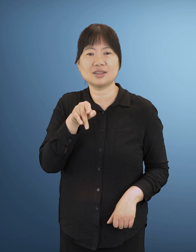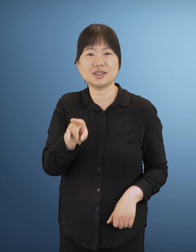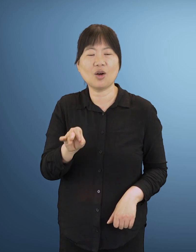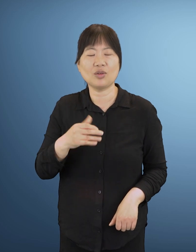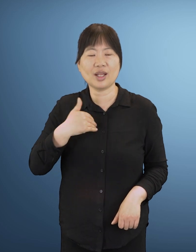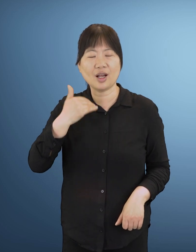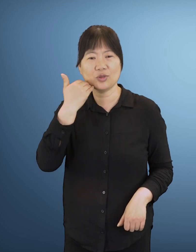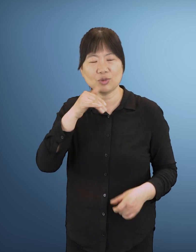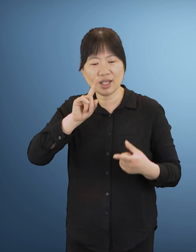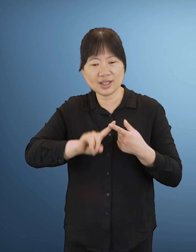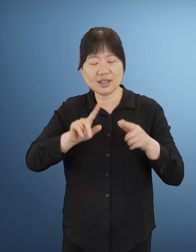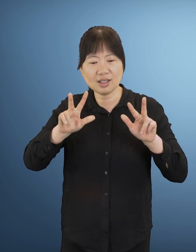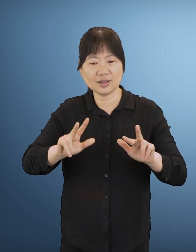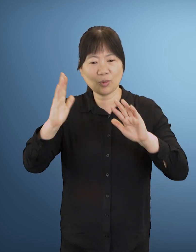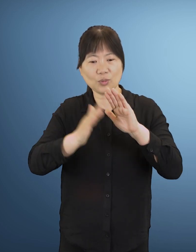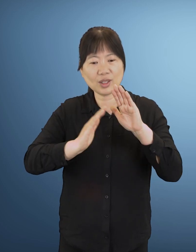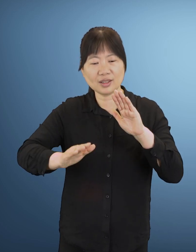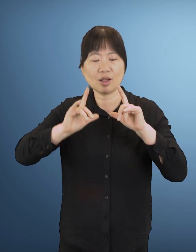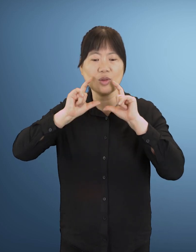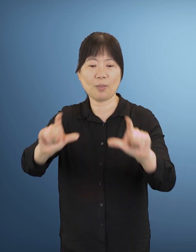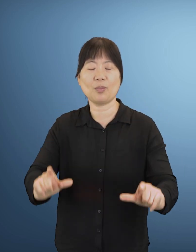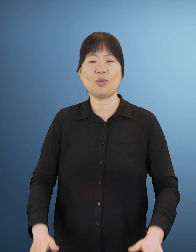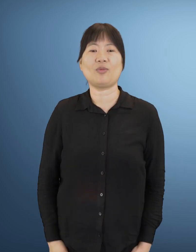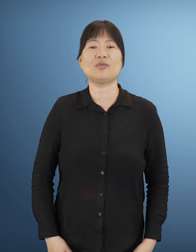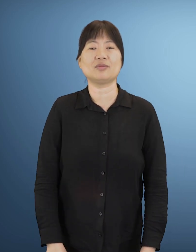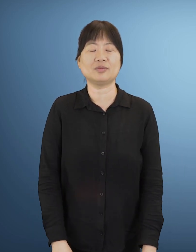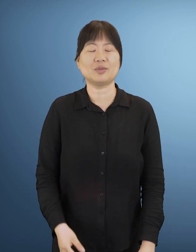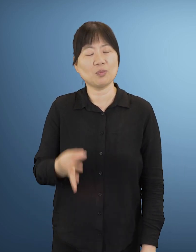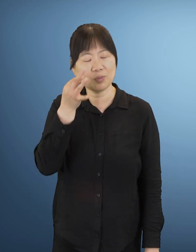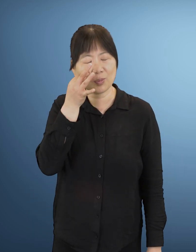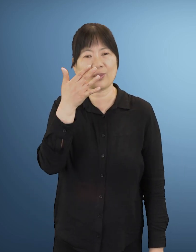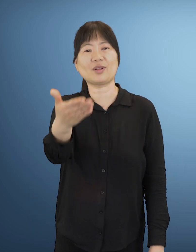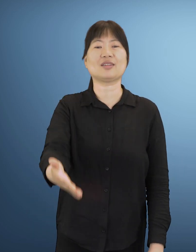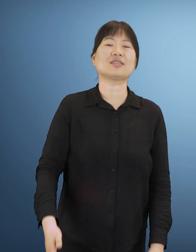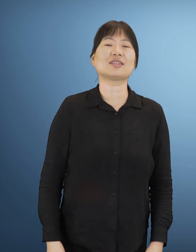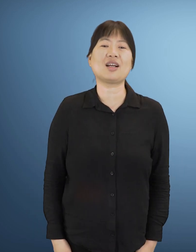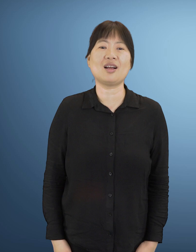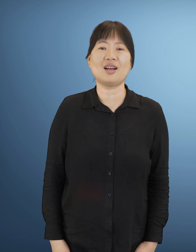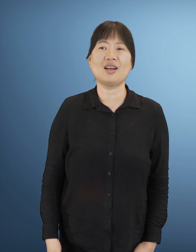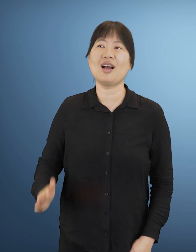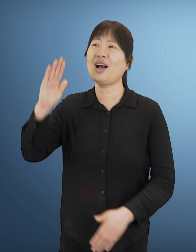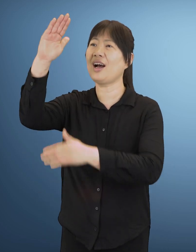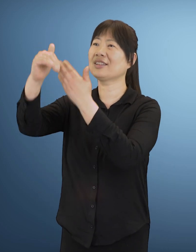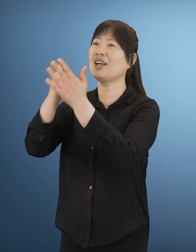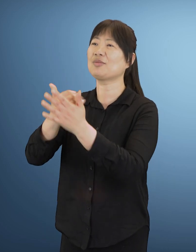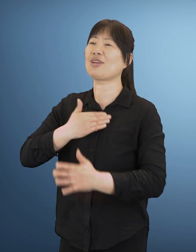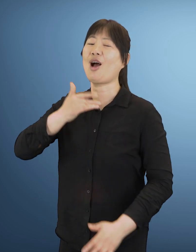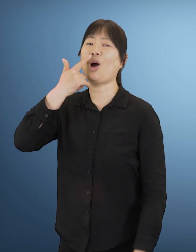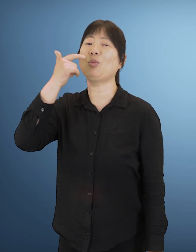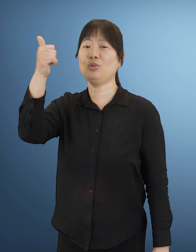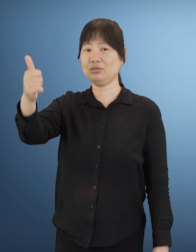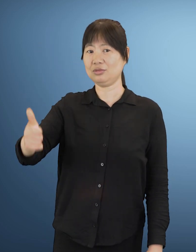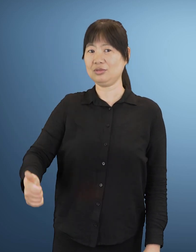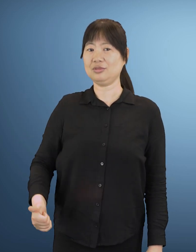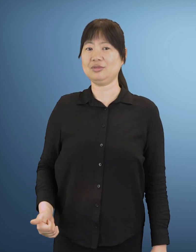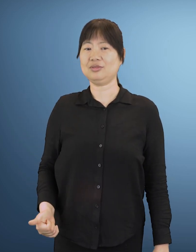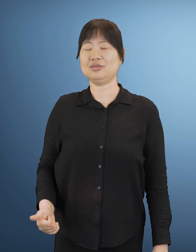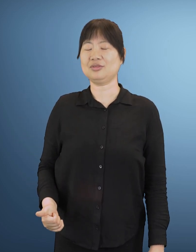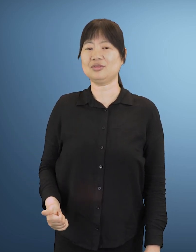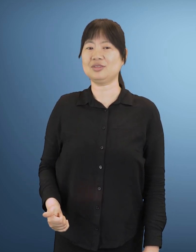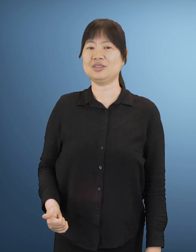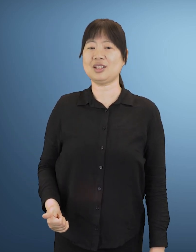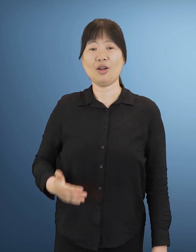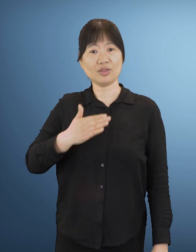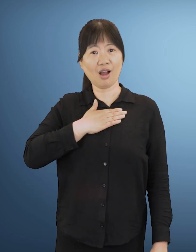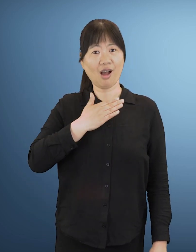공개적으로 밝히는 거예요. 하나님이 자기 아버지시라는 거예요, 예수님이.